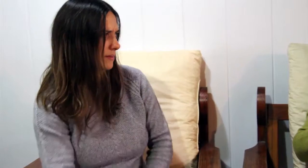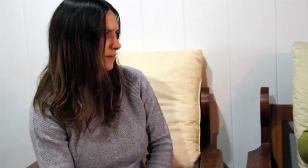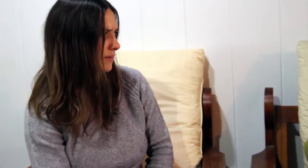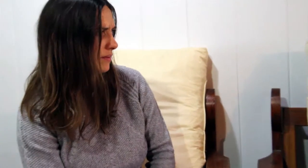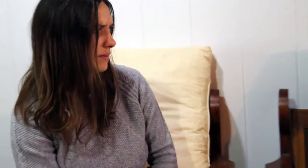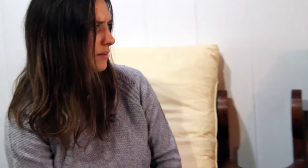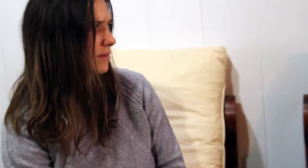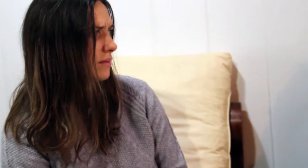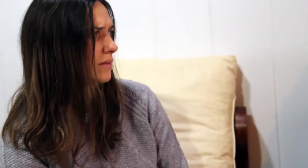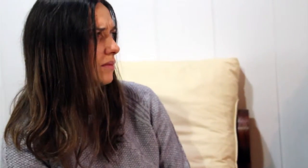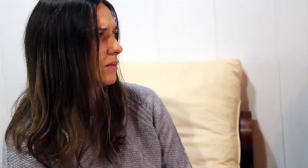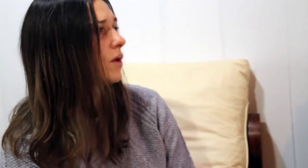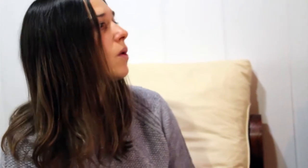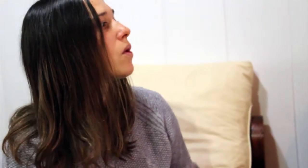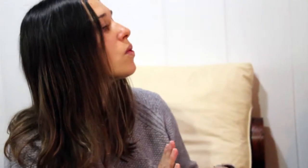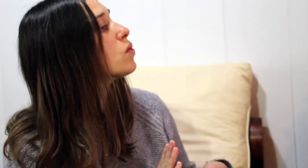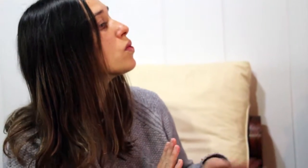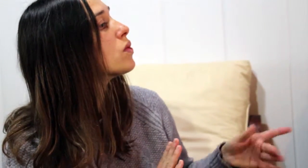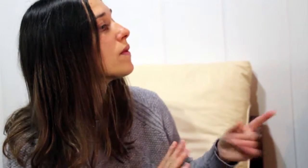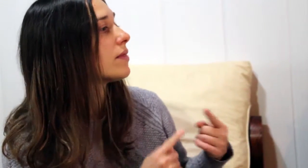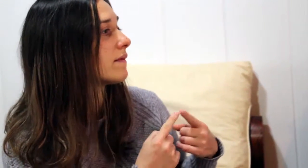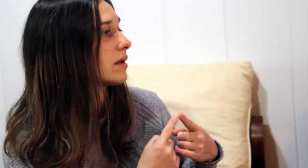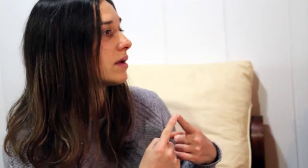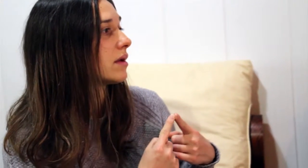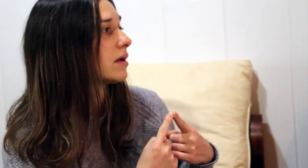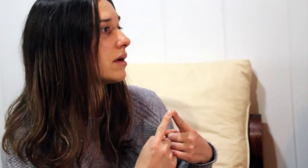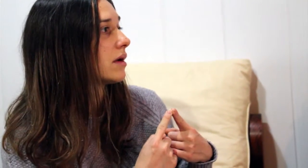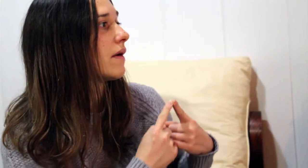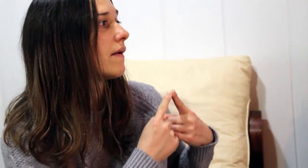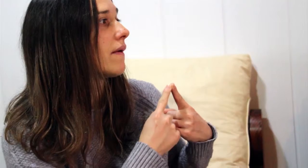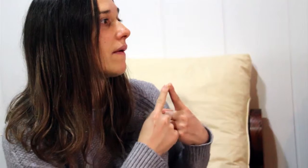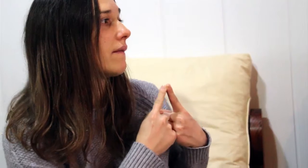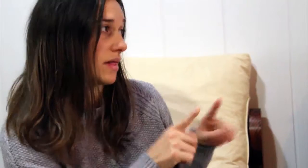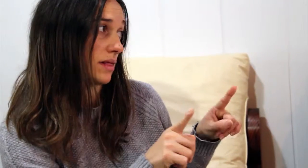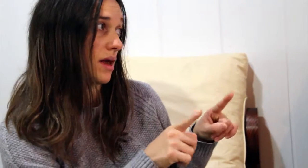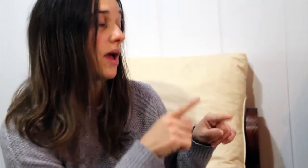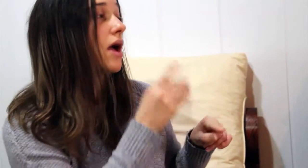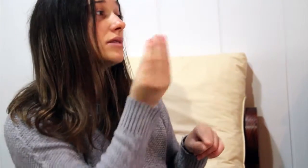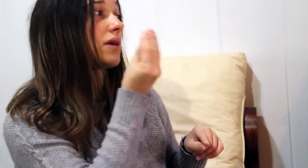Ese es un curso que es más básico. O sea, aquella persona que quiera. Un